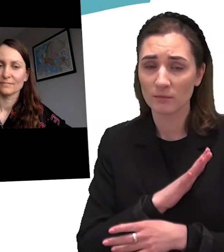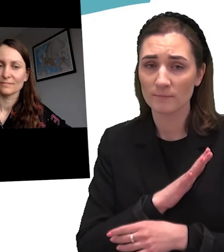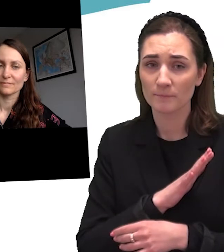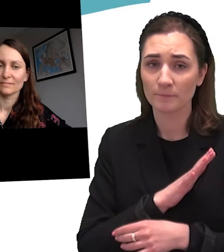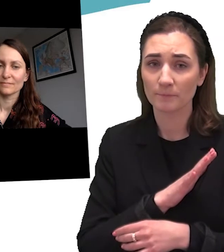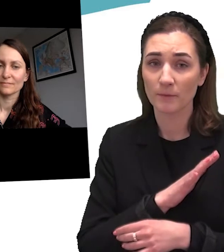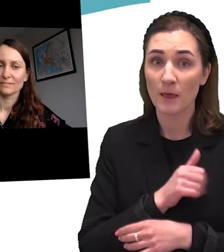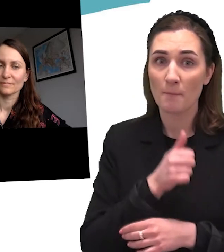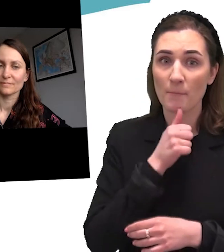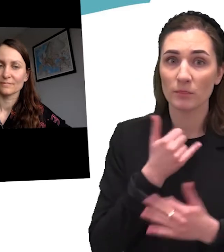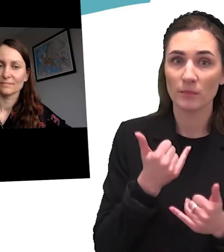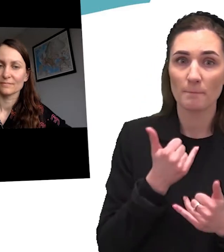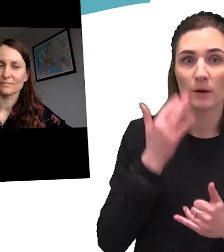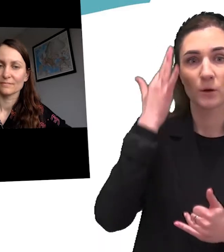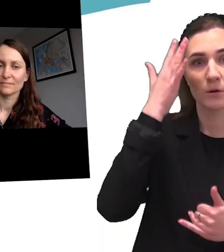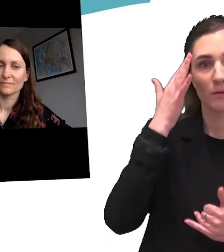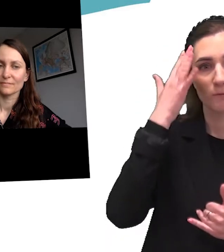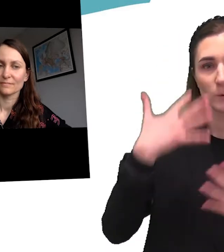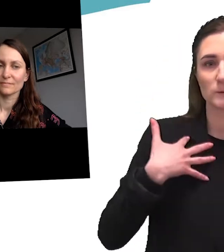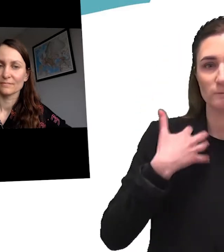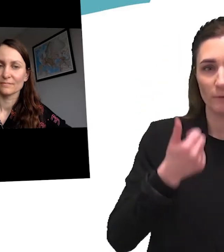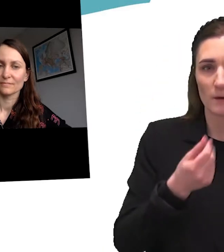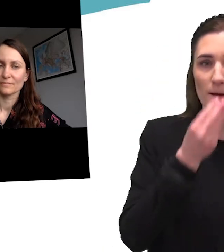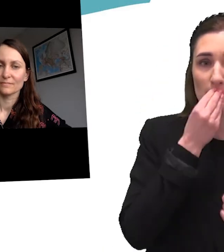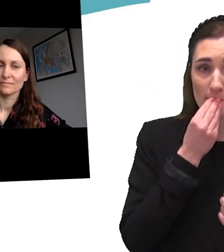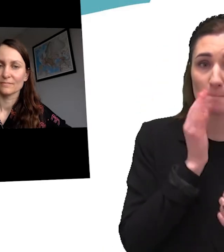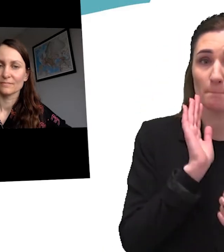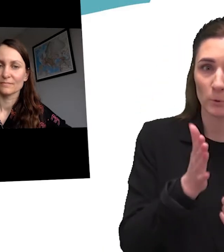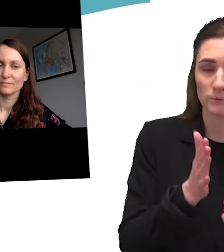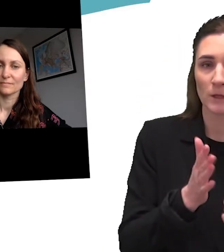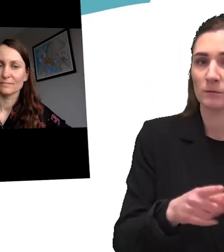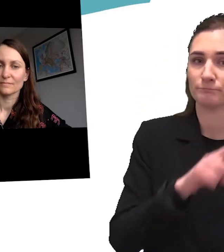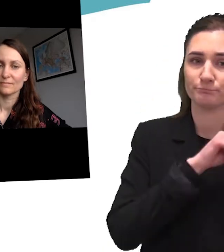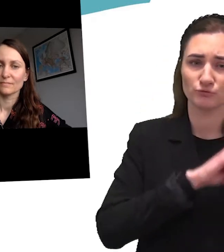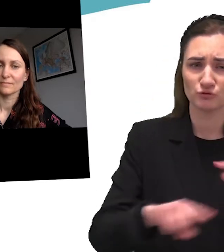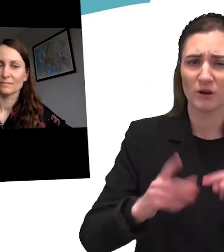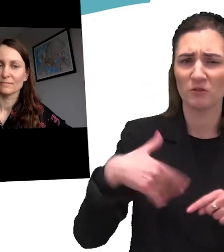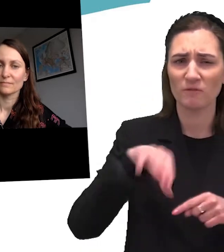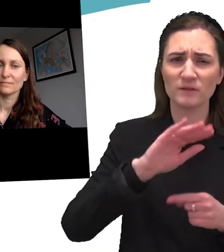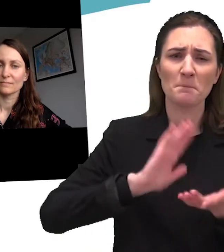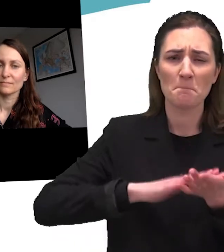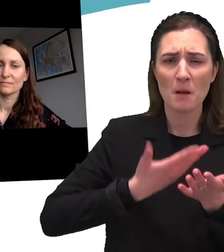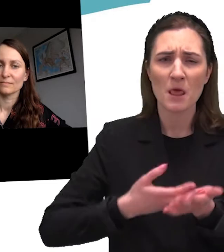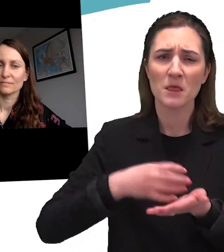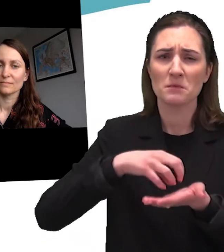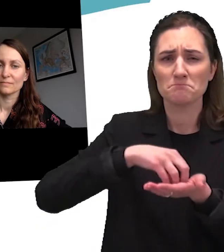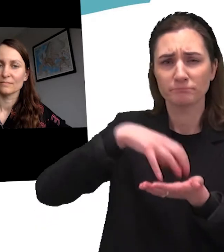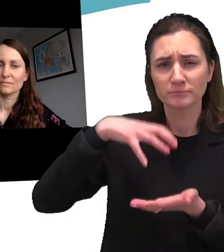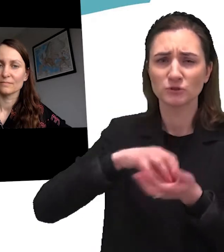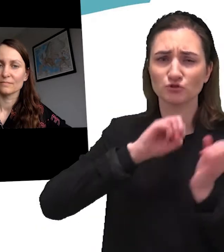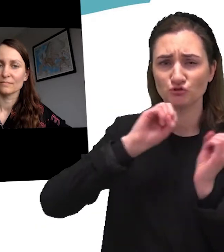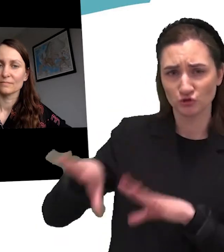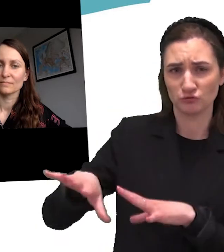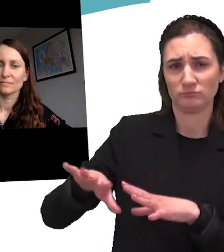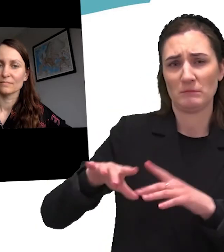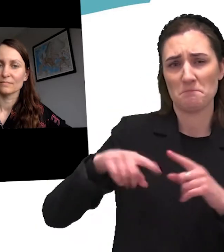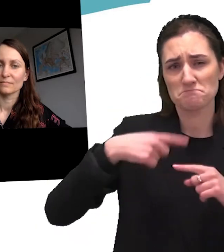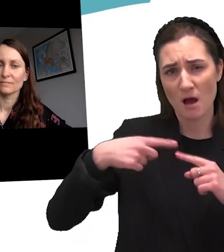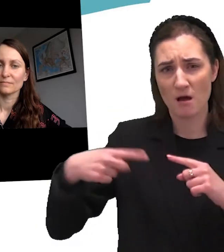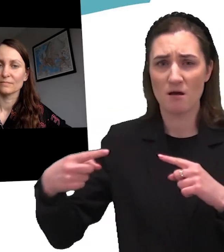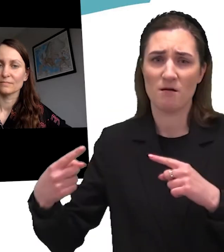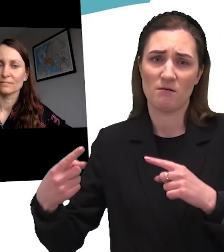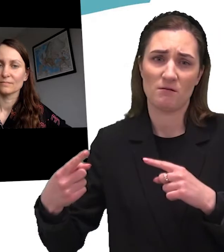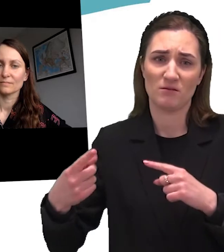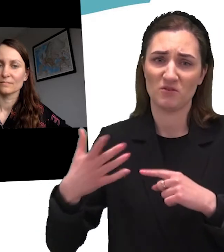nedaryti, tai kad dabar sugalvot, kad valgysit sveikiau, tai staiga yra išmetami visi blynai,